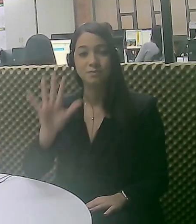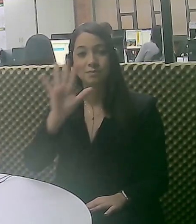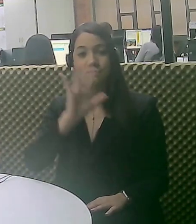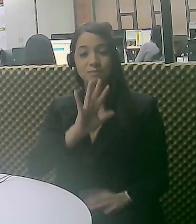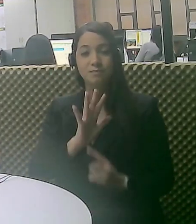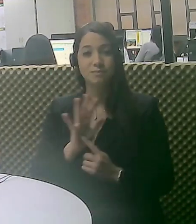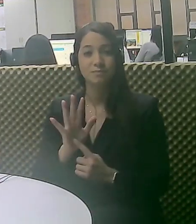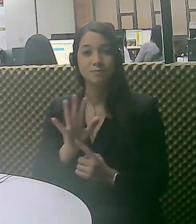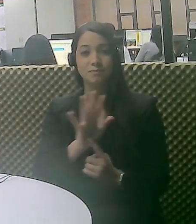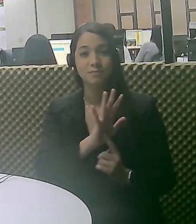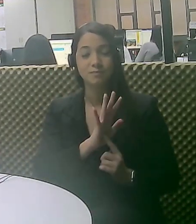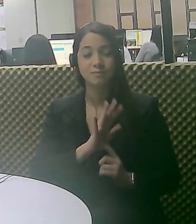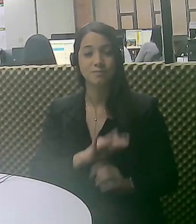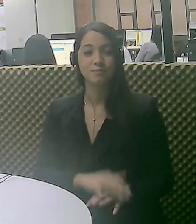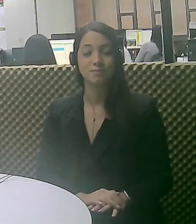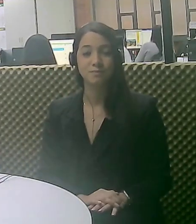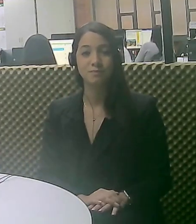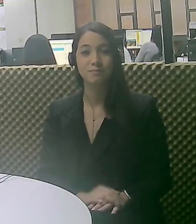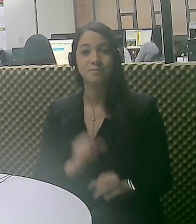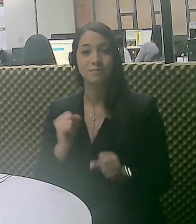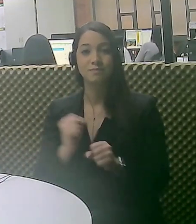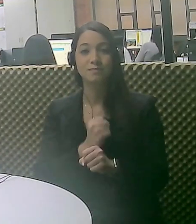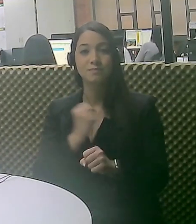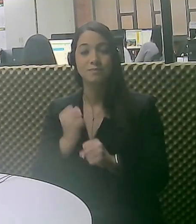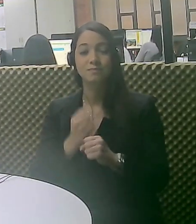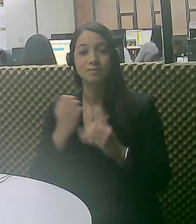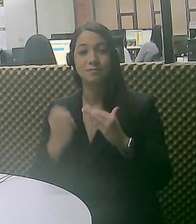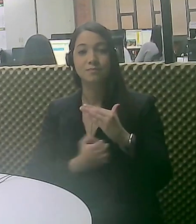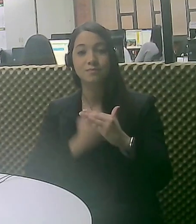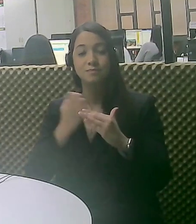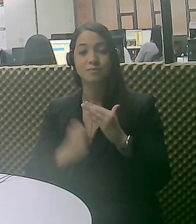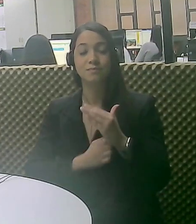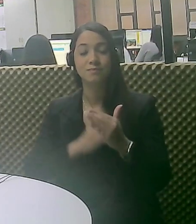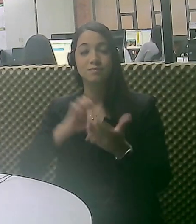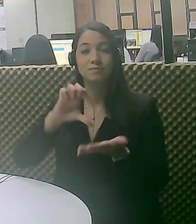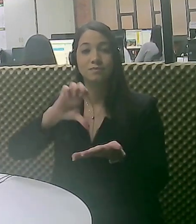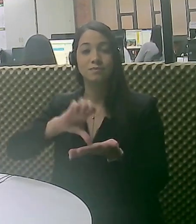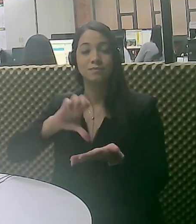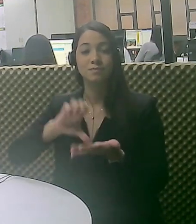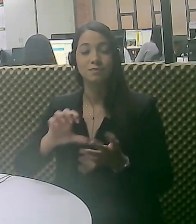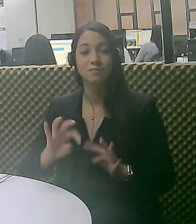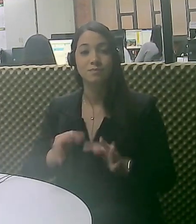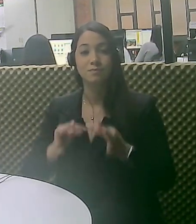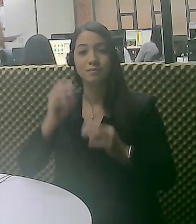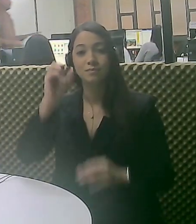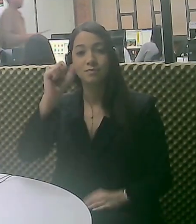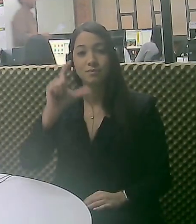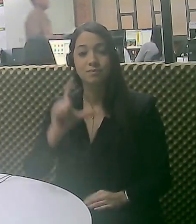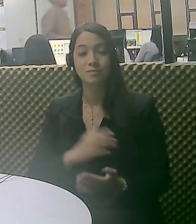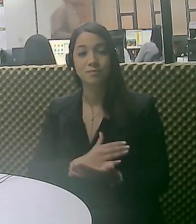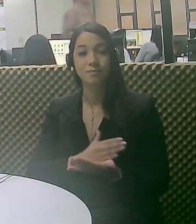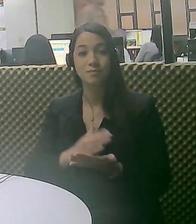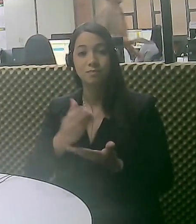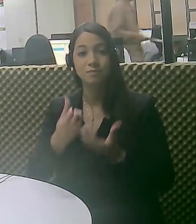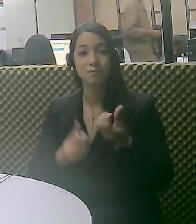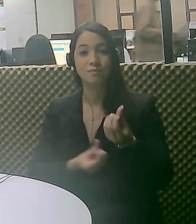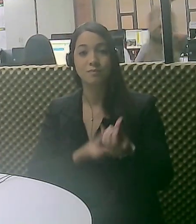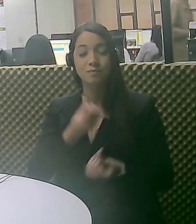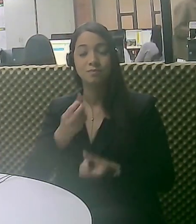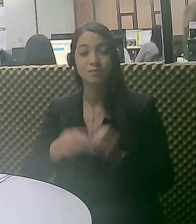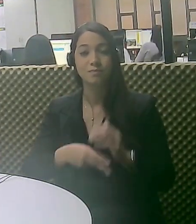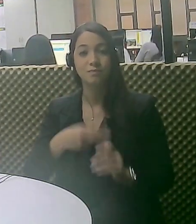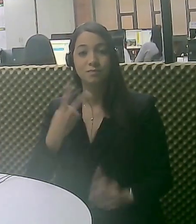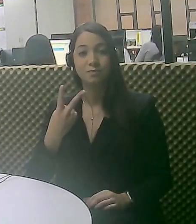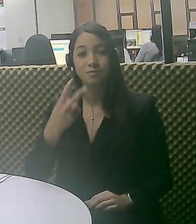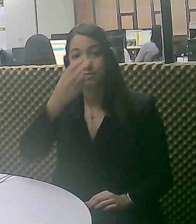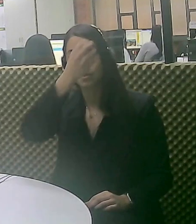destaque nacional. Obras das empresas no Polo Tecnológico Sul de Uberlândia terão início no segundo semestre. Idealizado